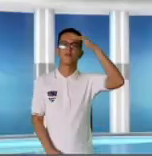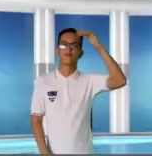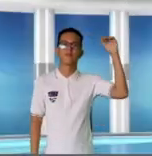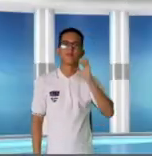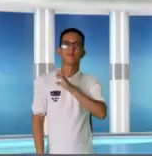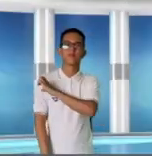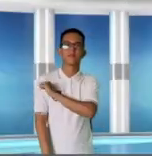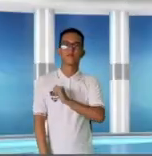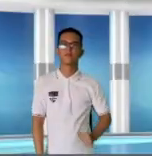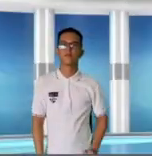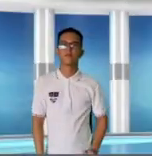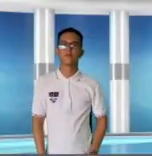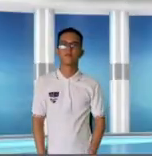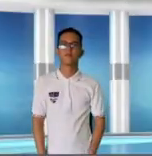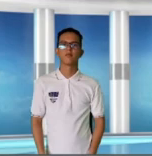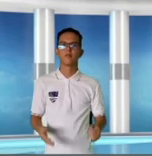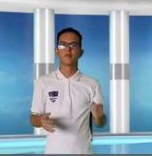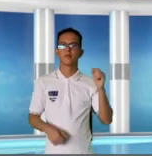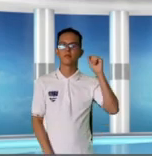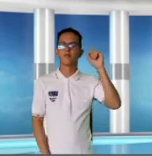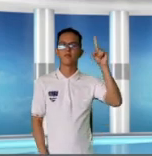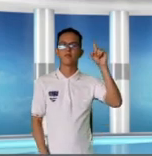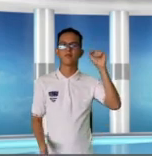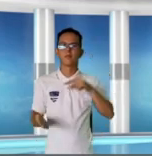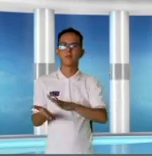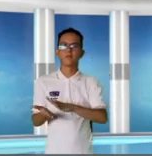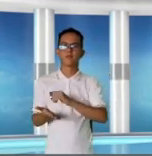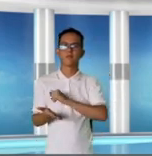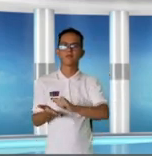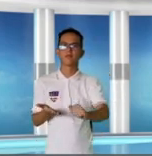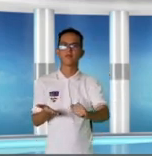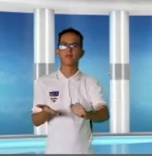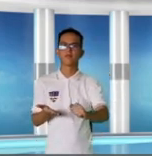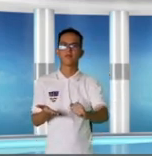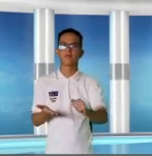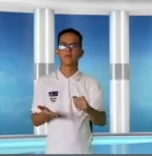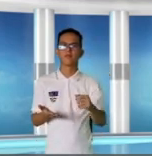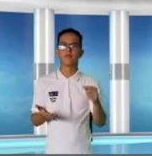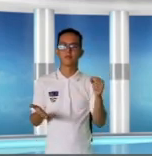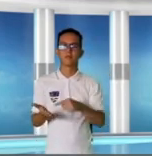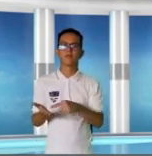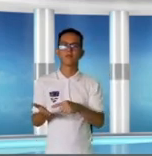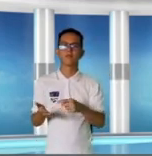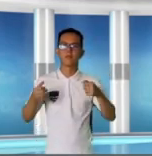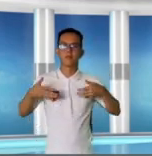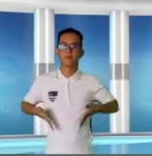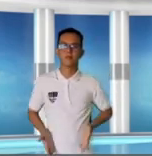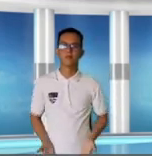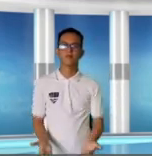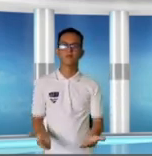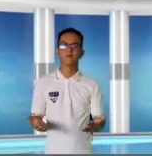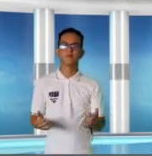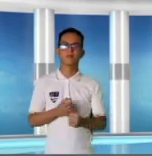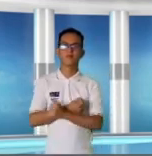Oración a la bandera salvadoreña. Dios te salve, patria sagrada. En tu seno hemos nacido y